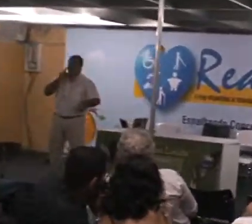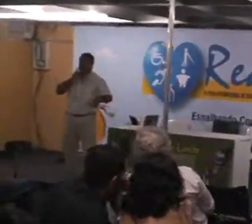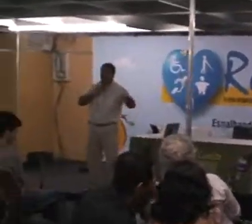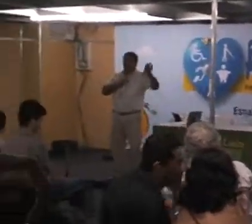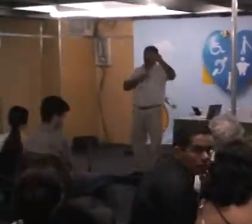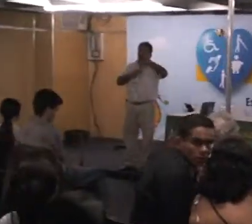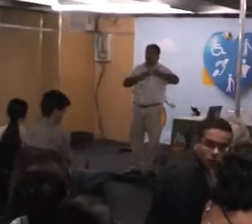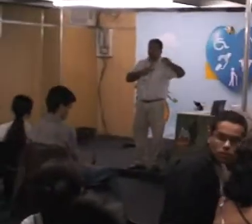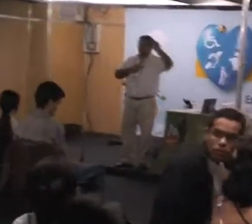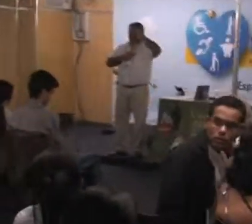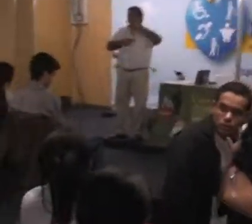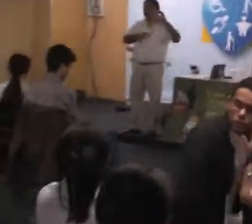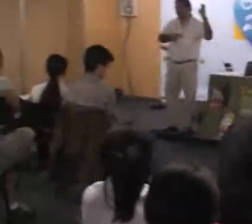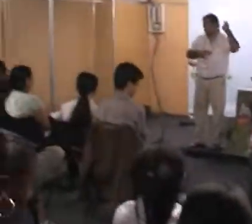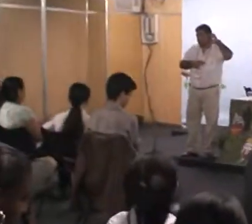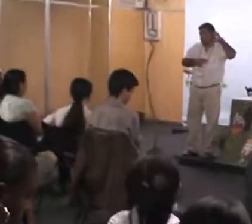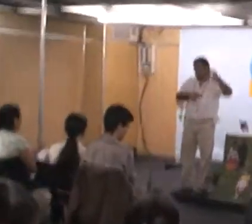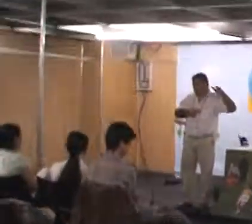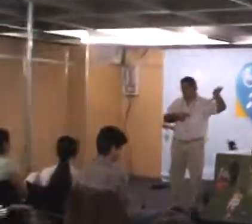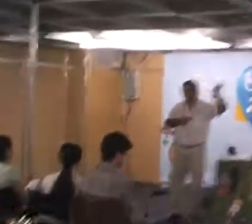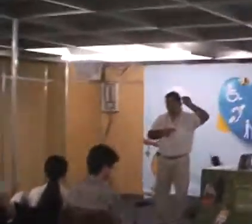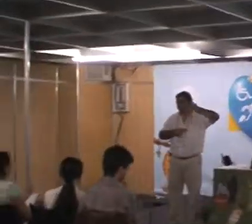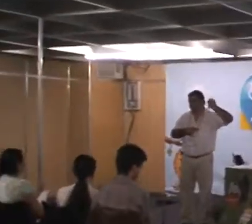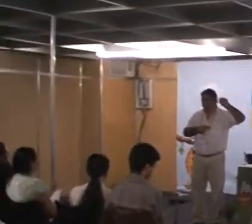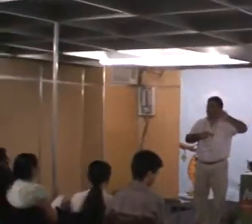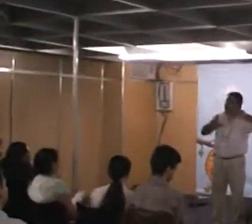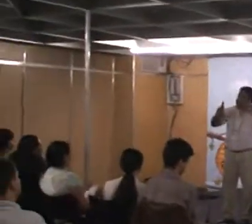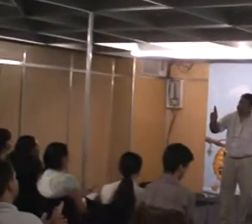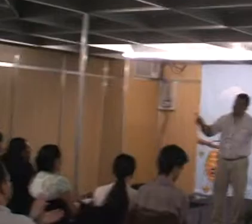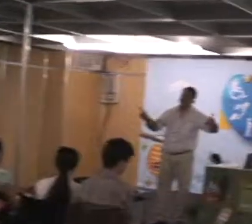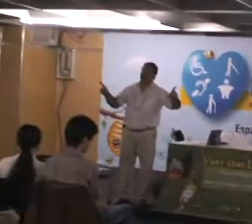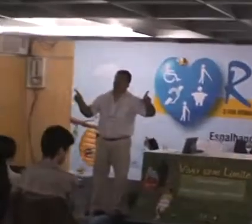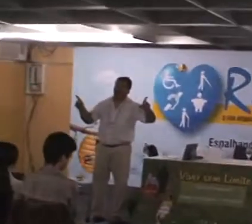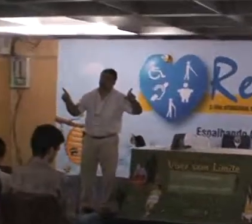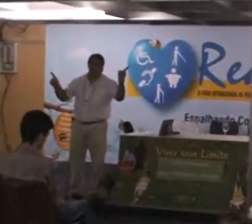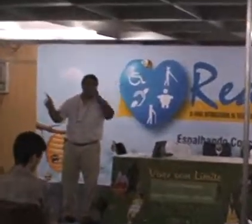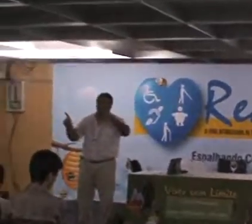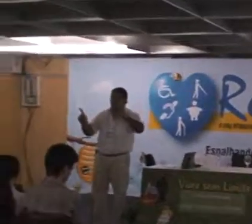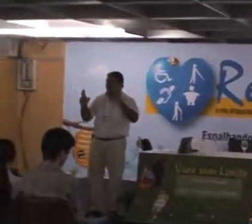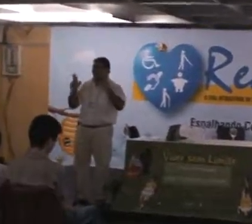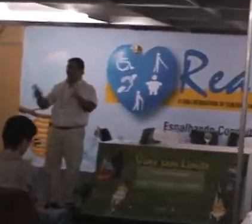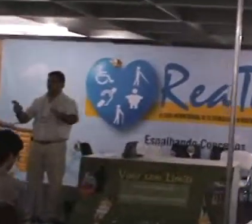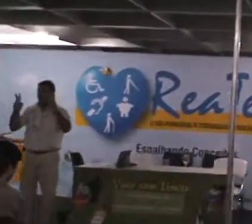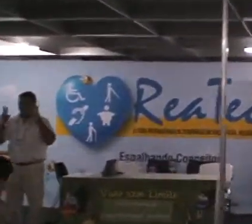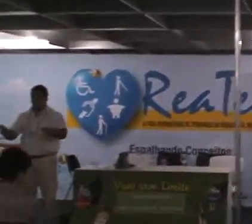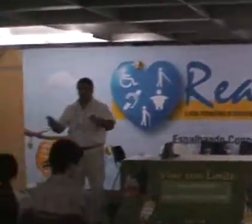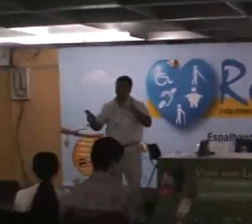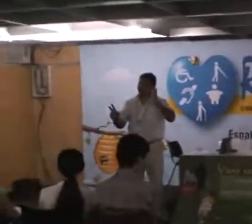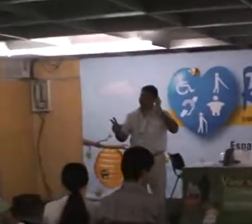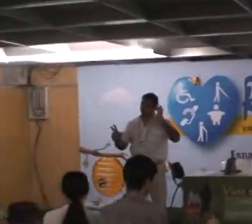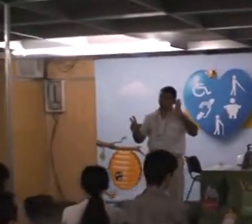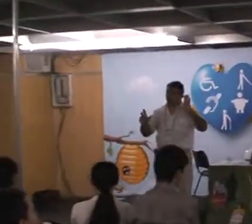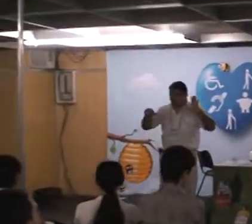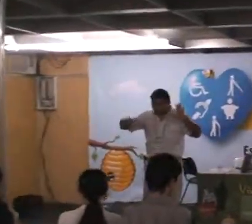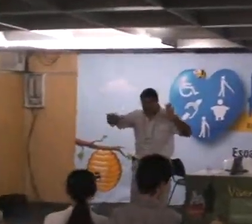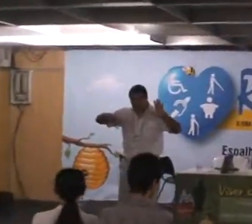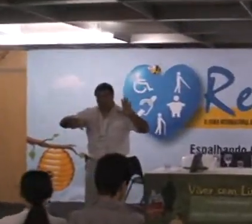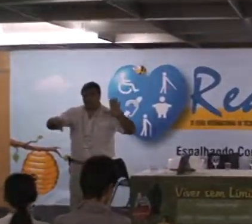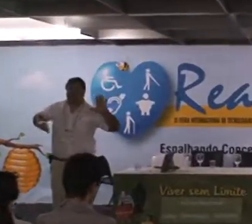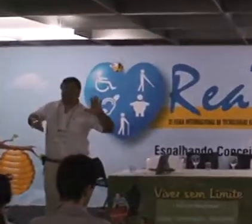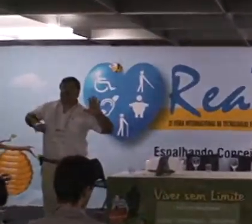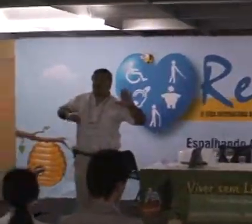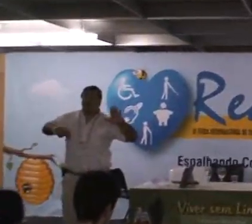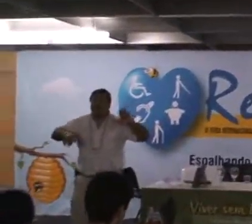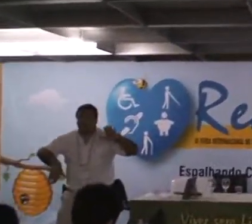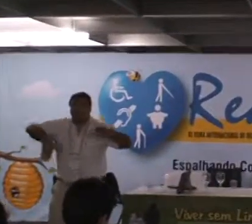O surdo oralizado, implantado, é diferente do surdo de libras. Porque